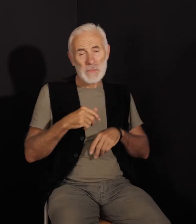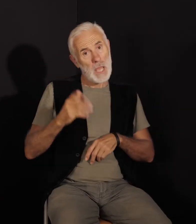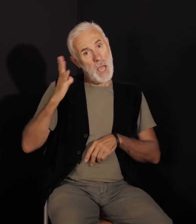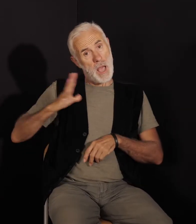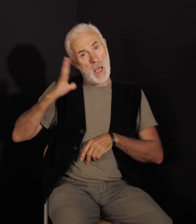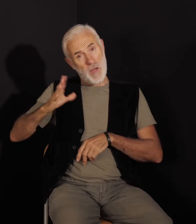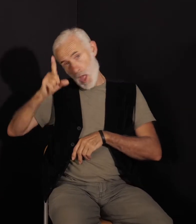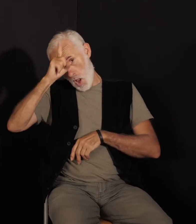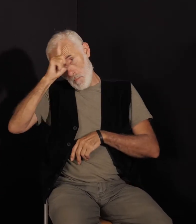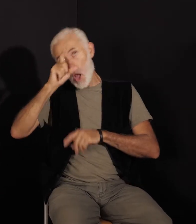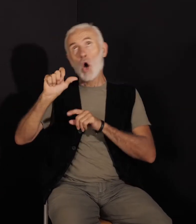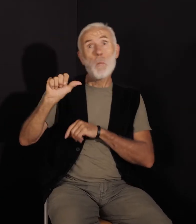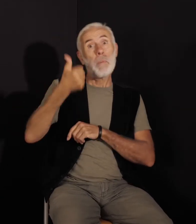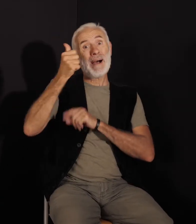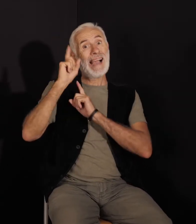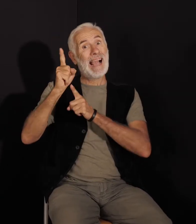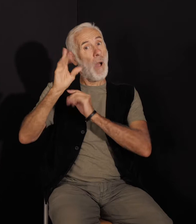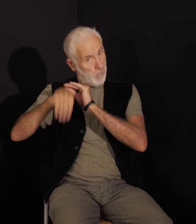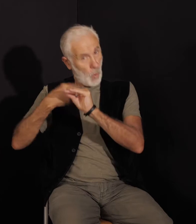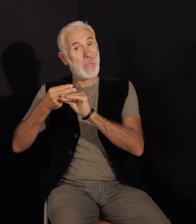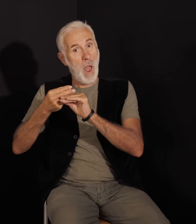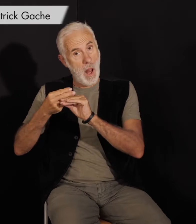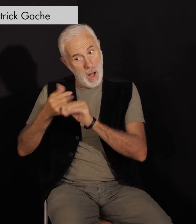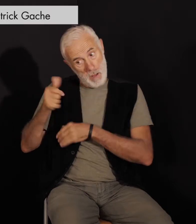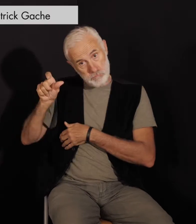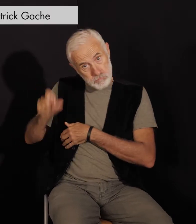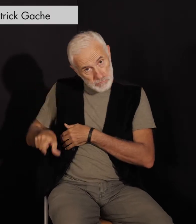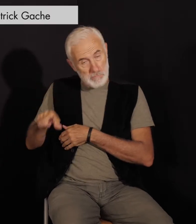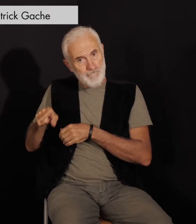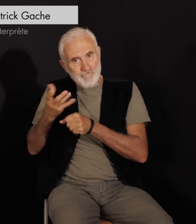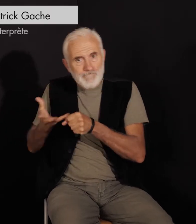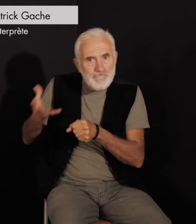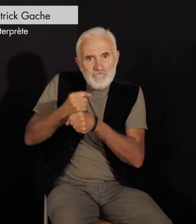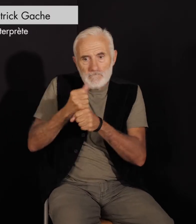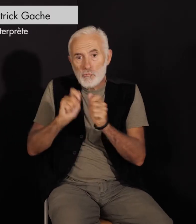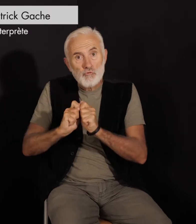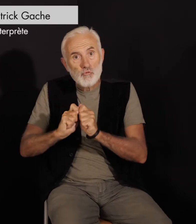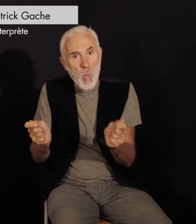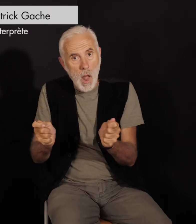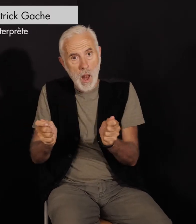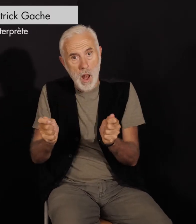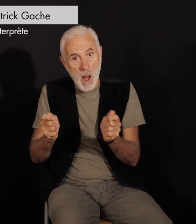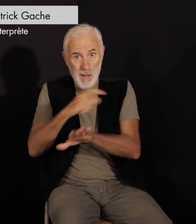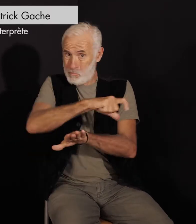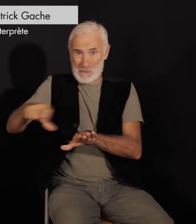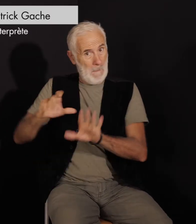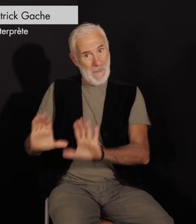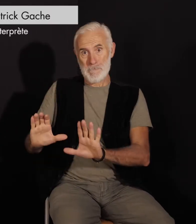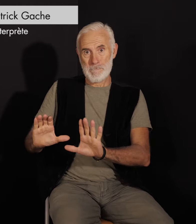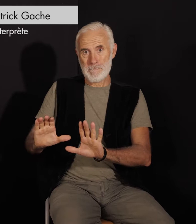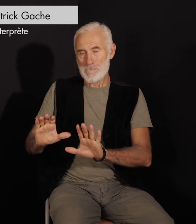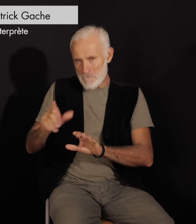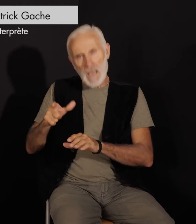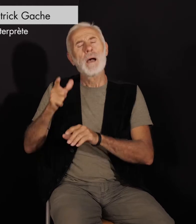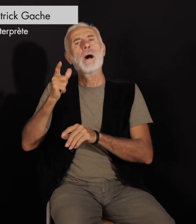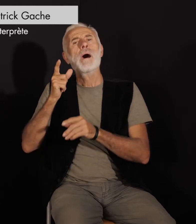en Allemagne pendant la Première Guerre mondiale. Et il avait choisi de créer une revue qui s'appelait Le Fondeur de Briques, qu'on a passé au pluriel puisque